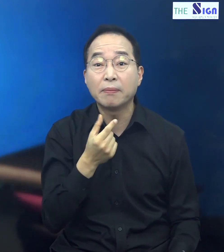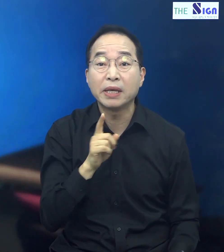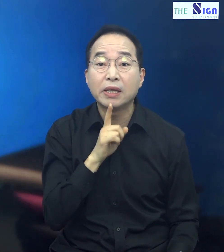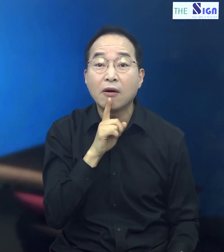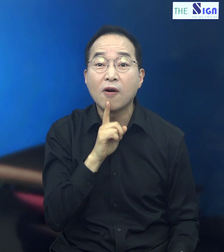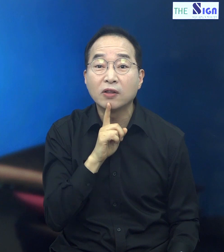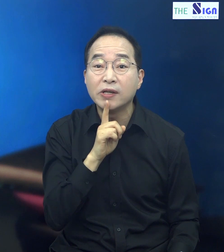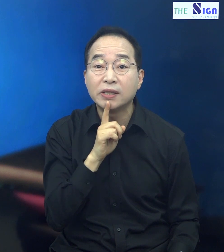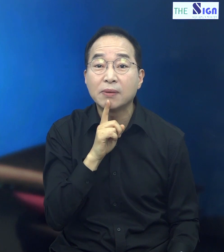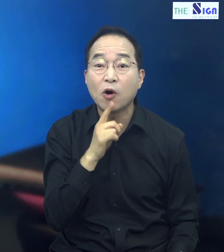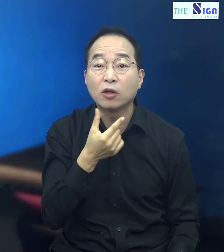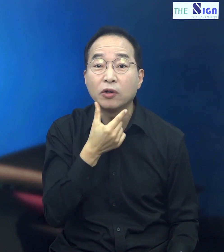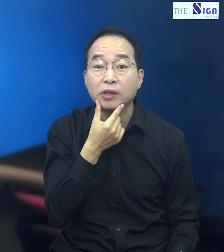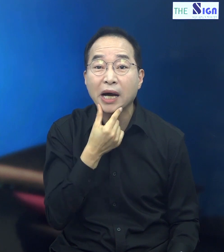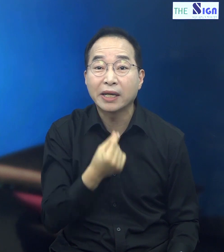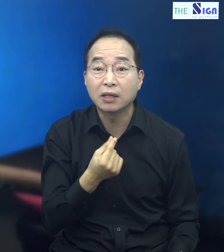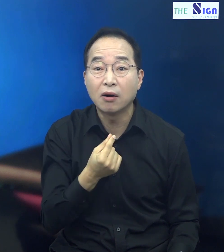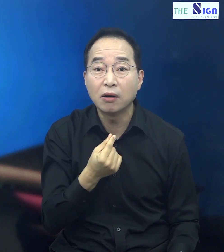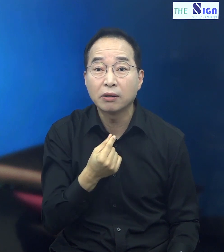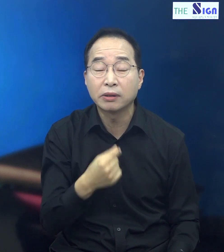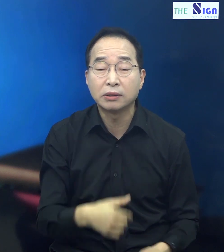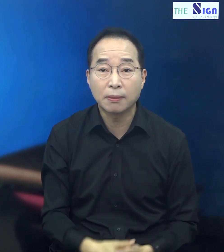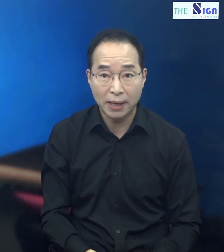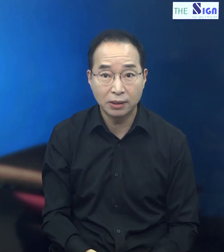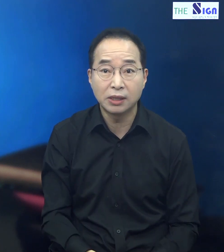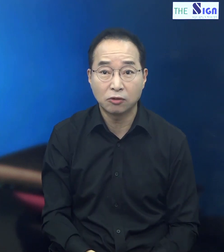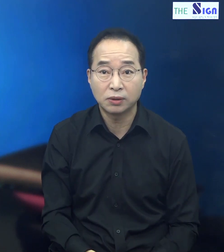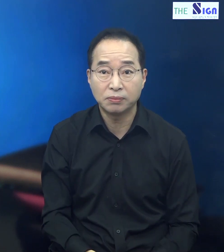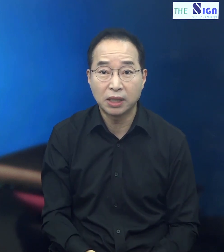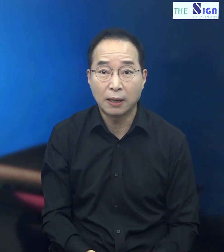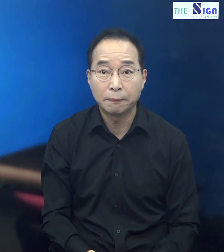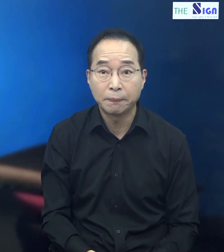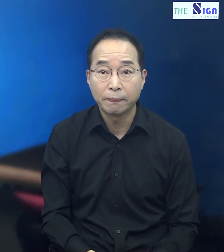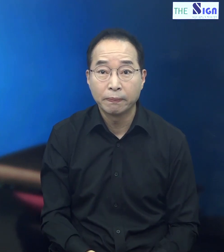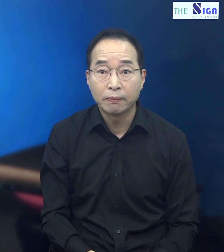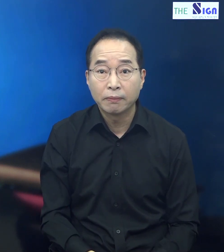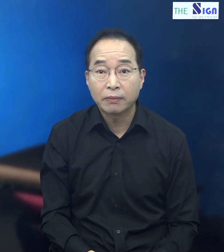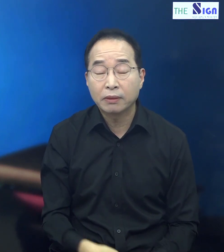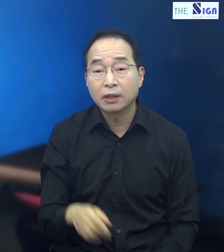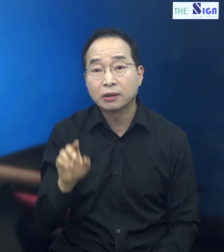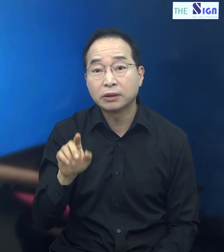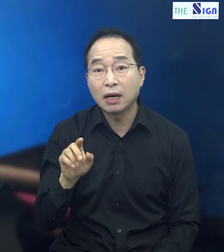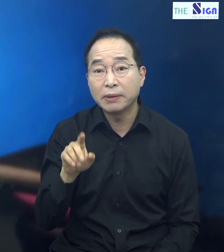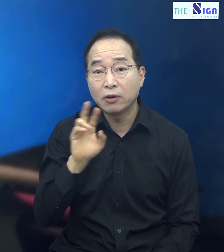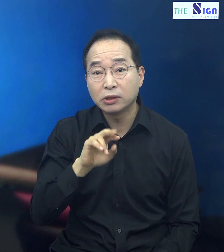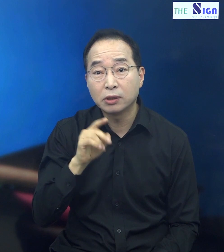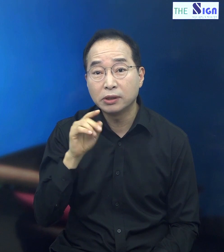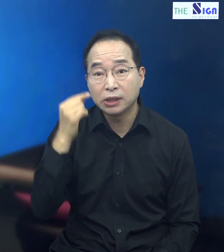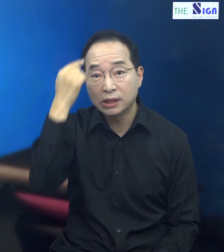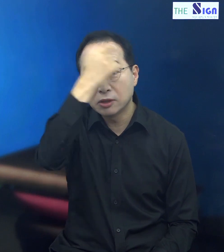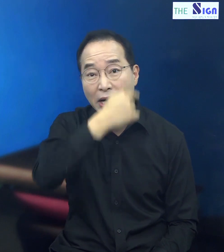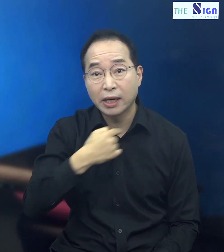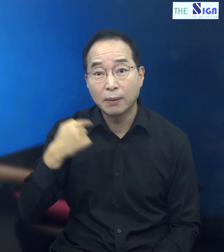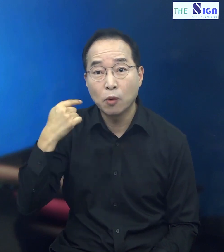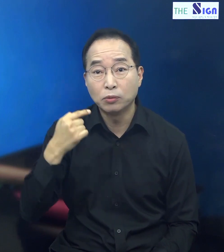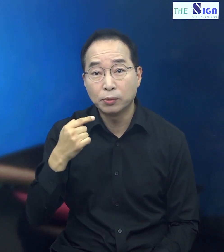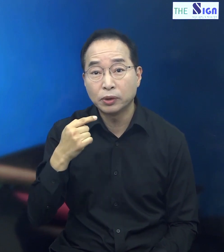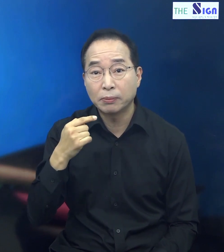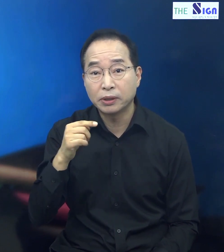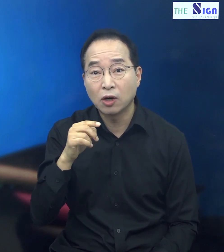이게 엉덩이기 때문에 엉덩이를 가린 거 그래서 팬티라고 씁니다. 그 다음에 여기서 이제 이걸 하나의 몸으로 보다 보니까 어떤